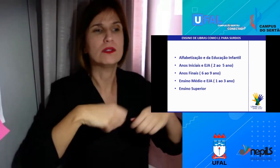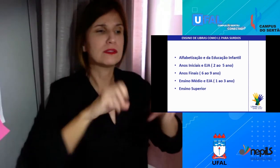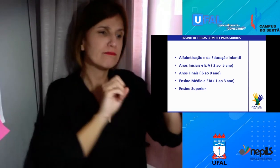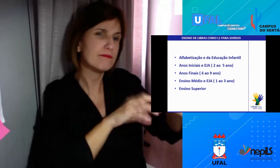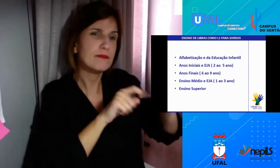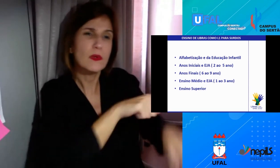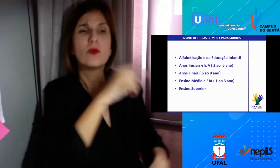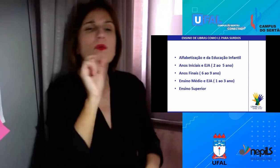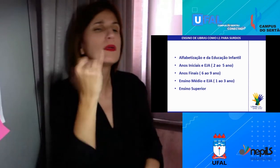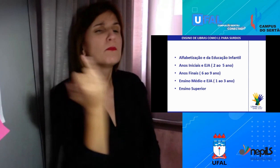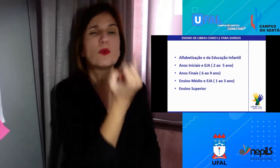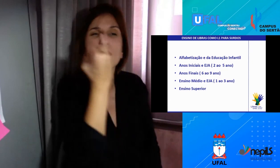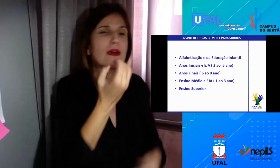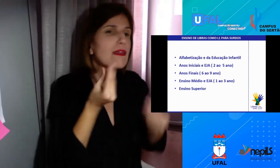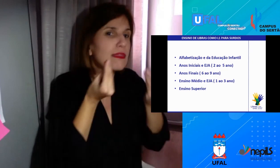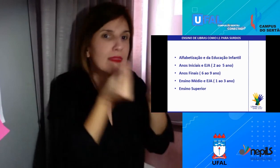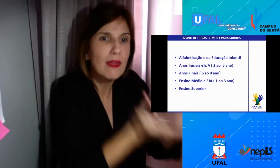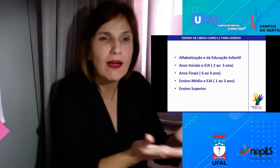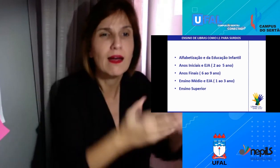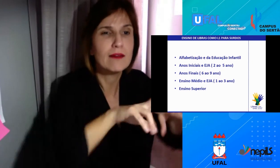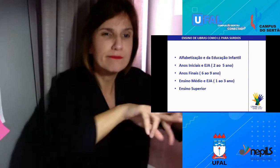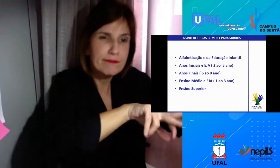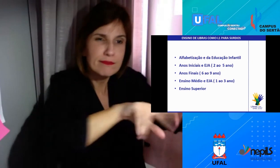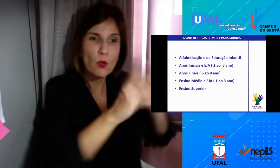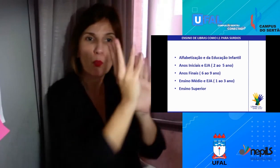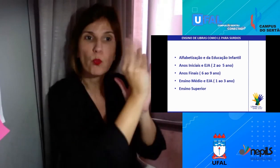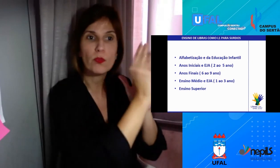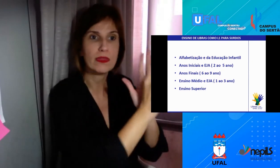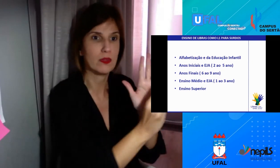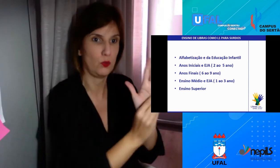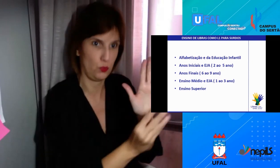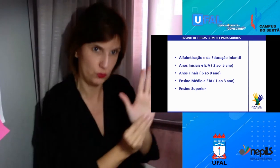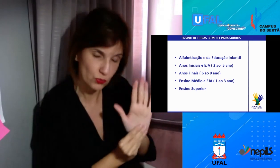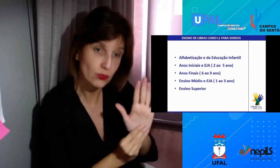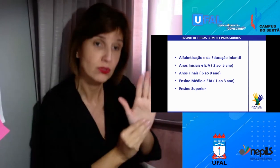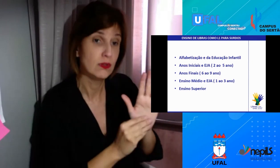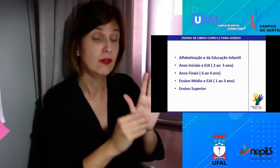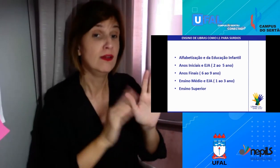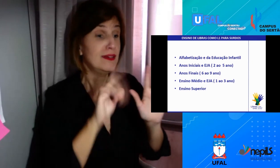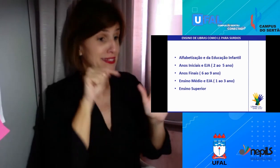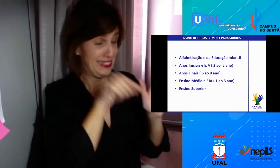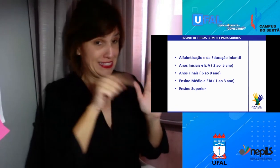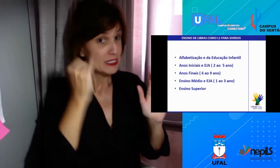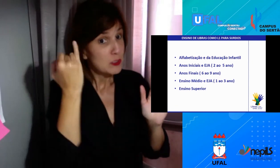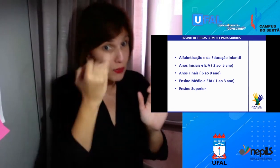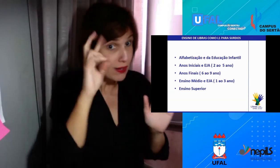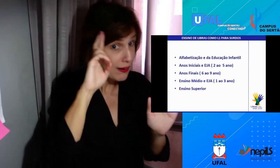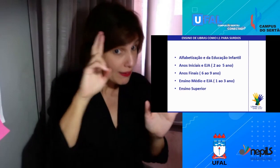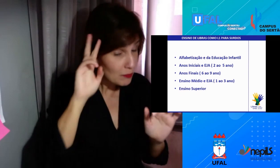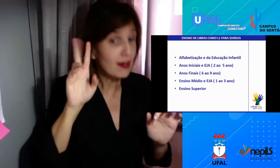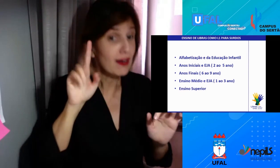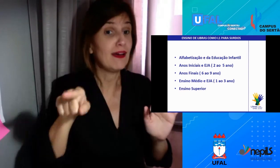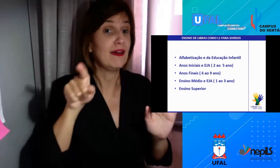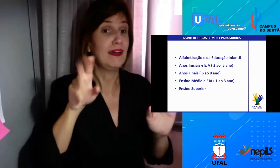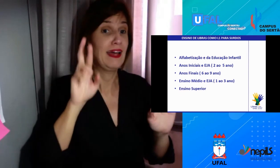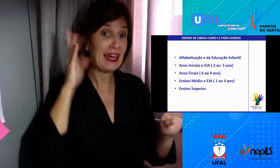iniciais, anos finais, e todas as possibilidades e tudo aquilo que é importante que o conteúdo